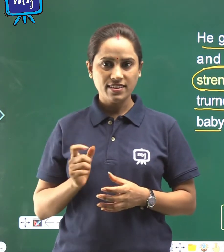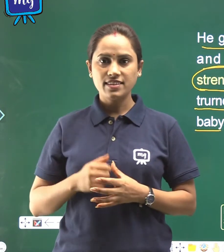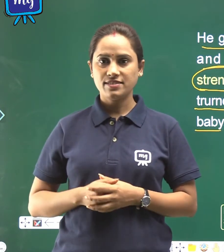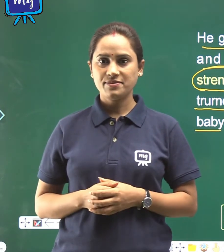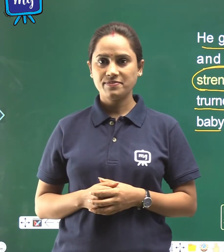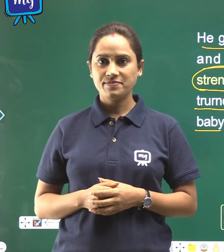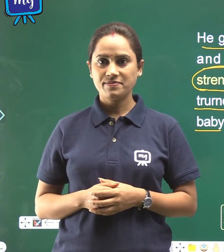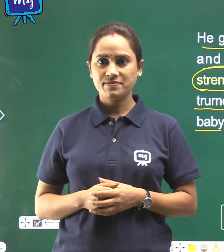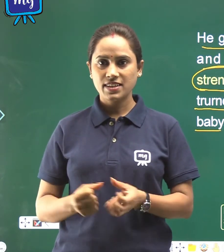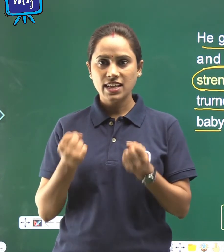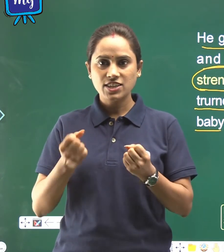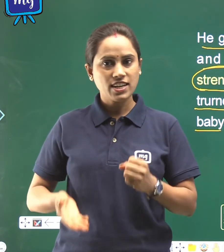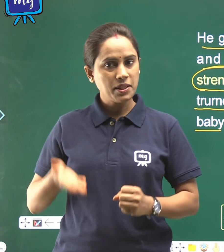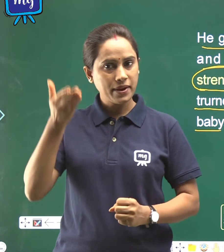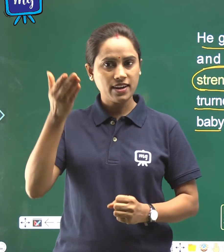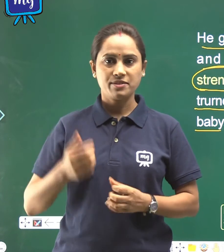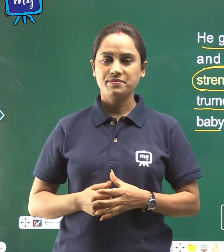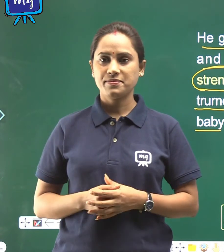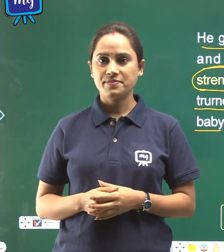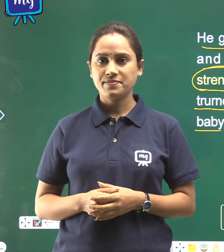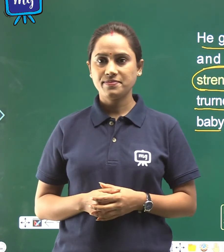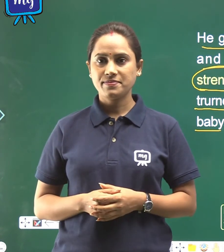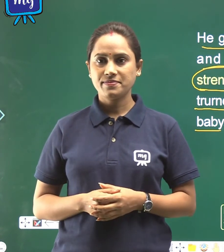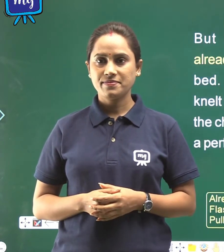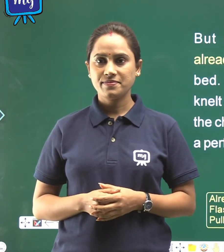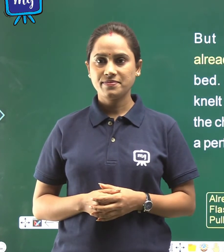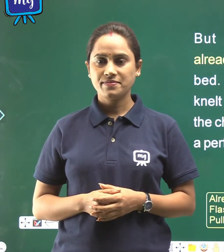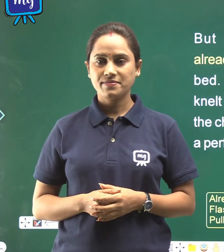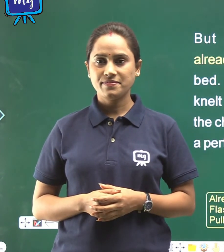strengthened, शक्ति बढ़ना.